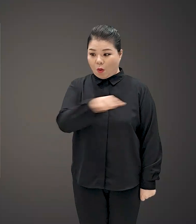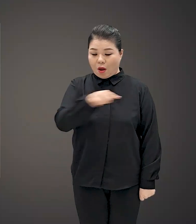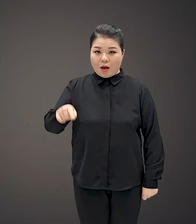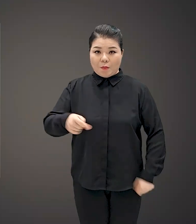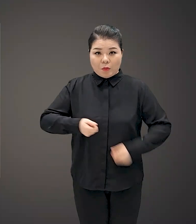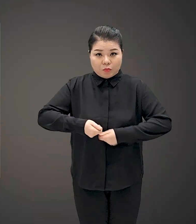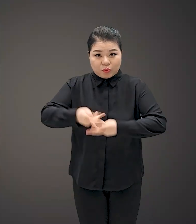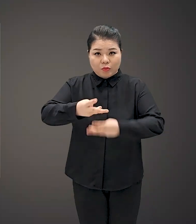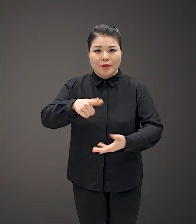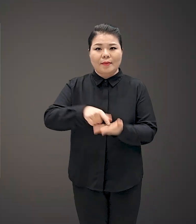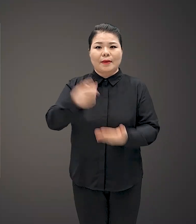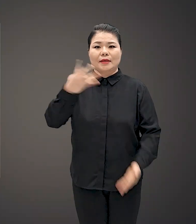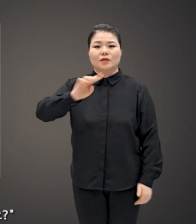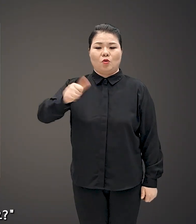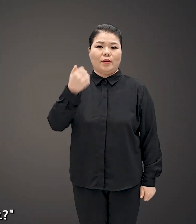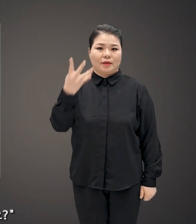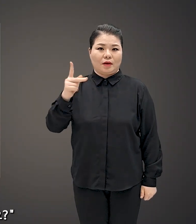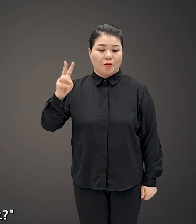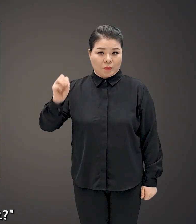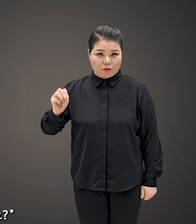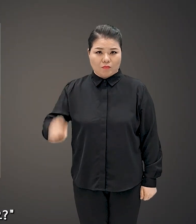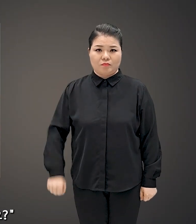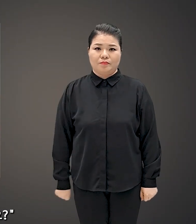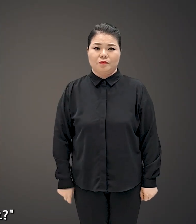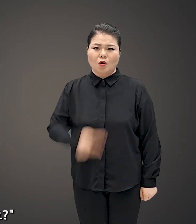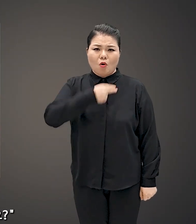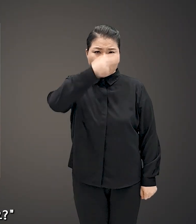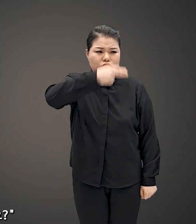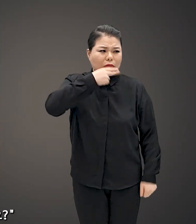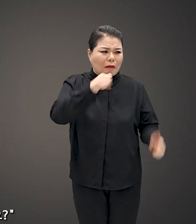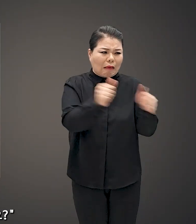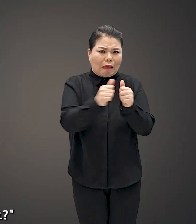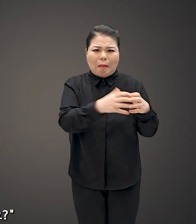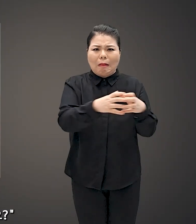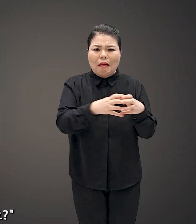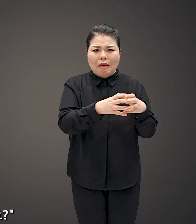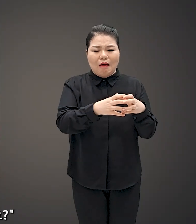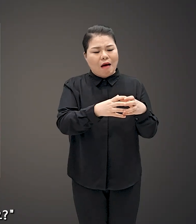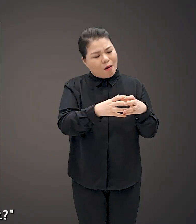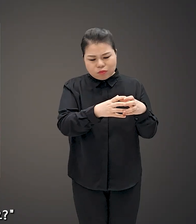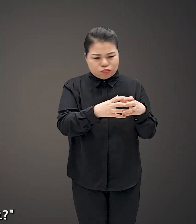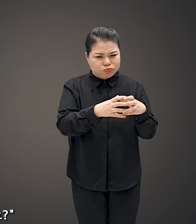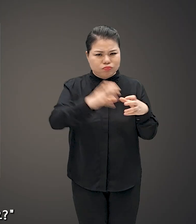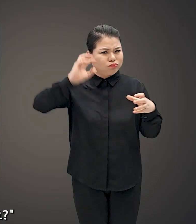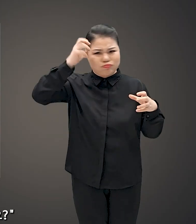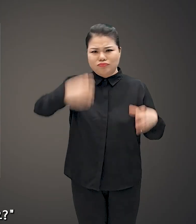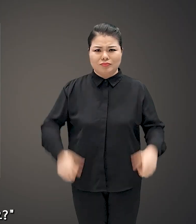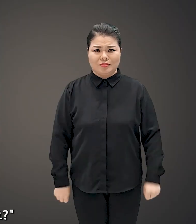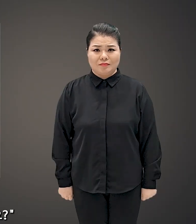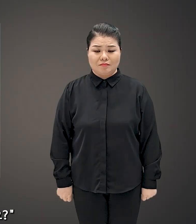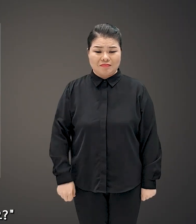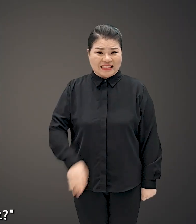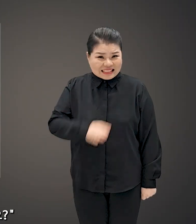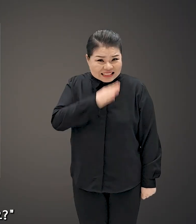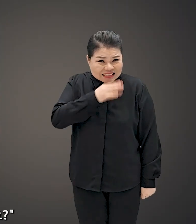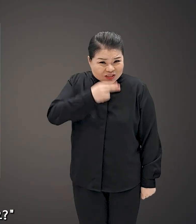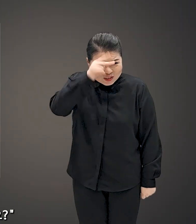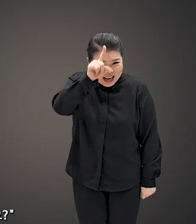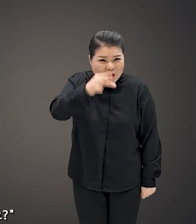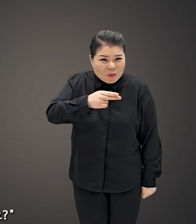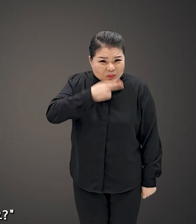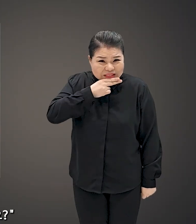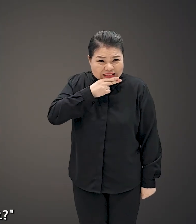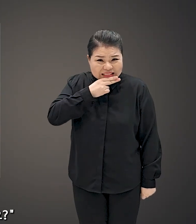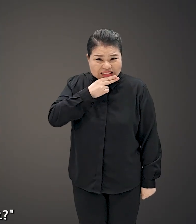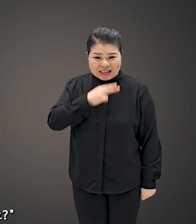왕복거리 11,470리. 술도 없이 불알 달린 것들끼리 이러고 있을라니까 돌아번지겄어요. 근데 참말로 술